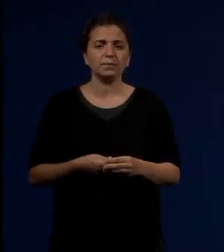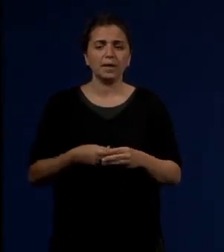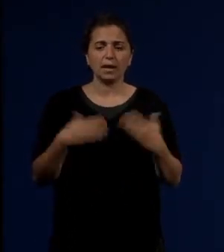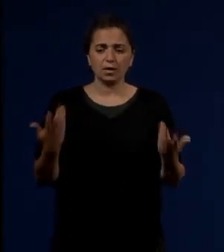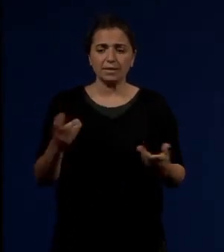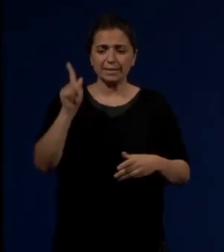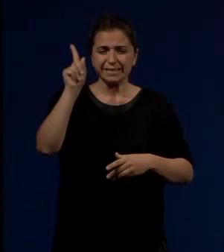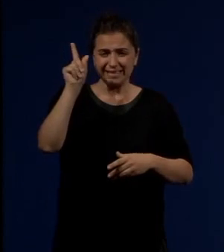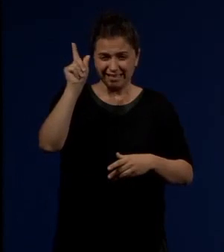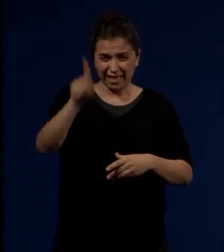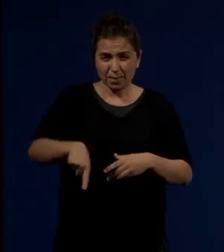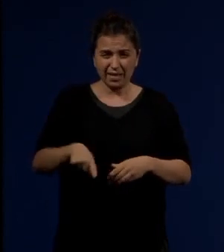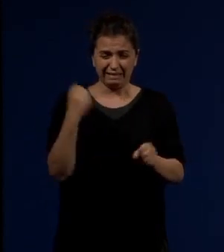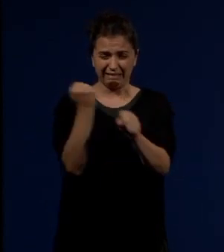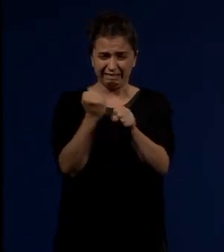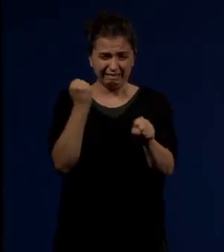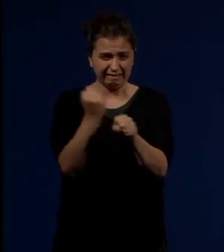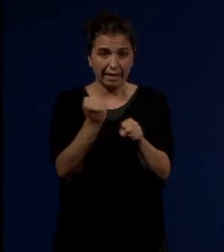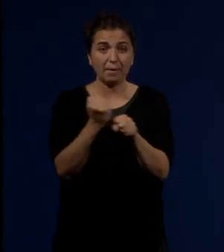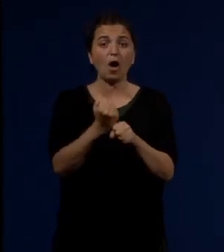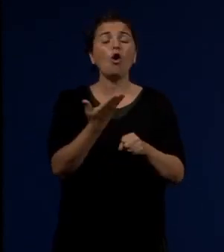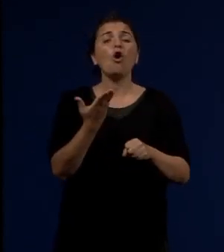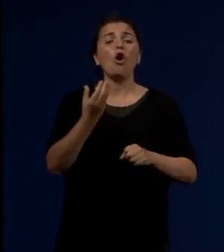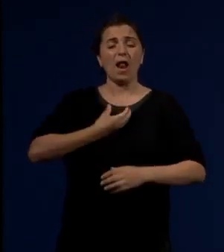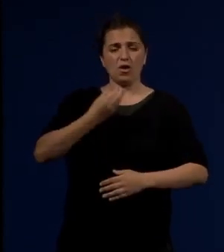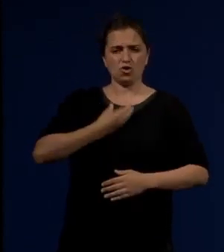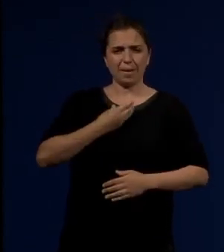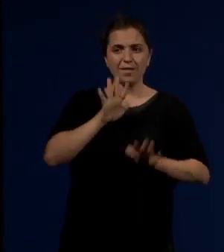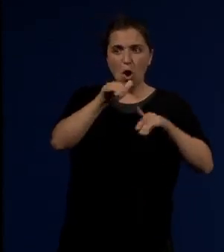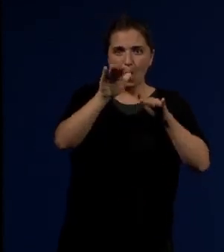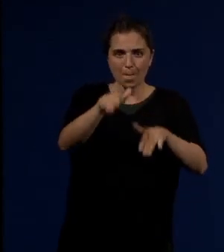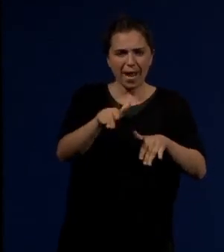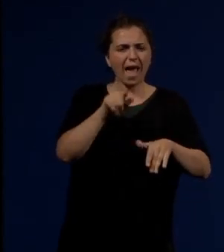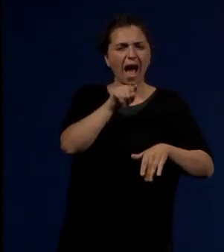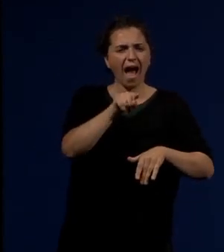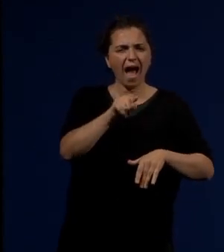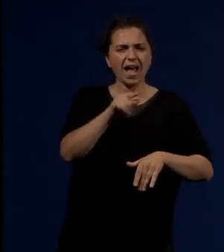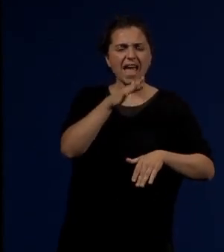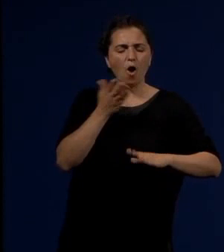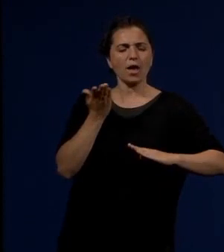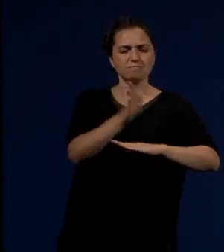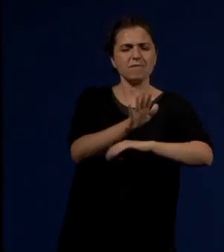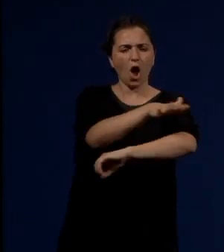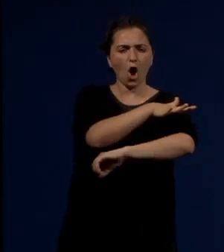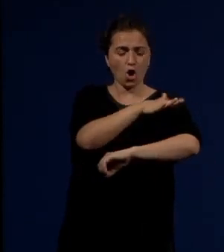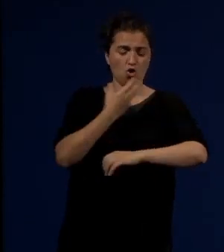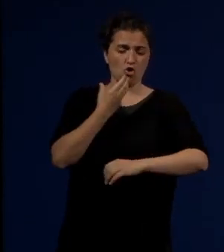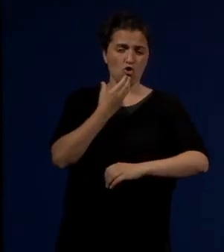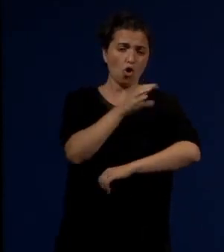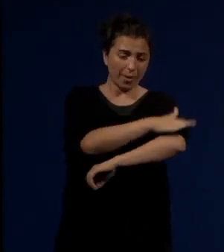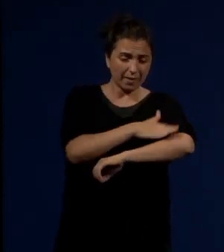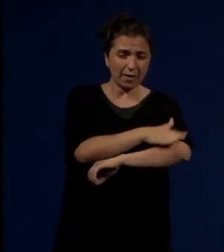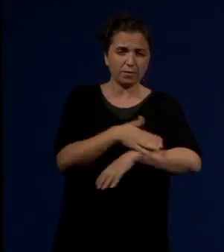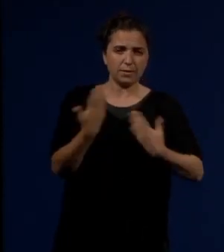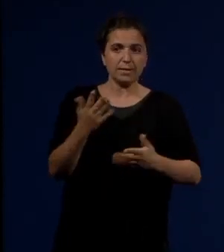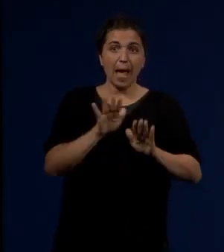Exercicio de dignidade que comezamos a exercer nos concellos onde gobernamos as mareas do cambio que hoxe están integradas neste gran proxecto que é En Marea. En Marea